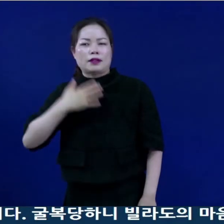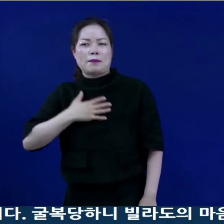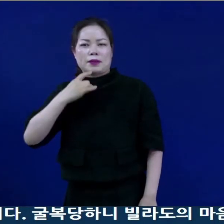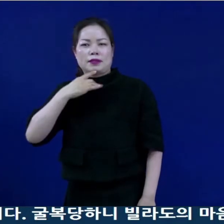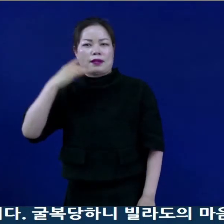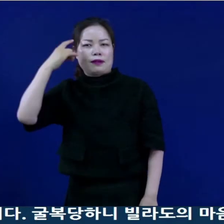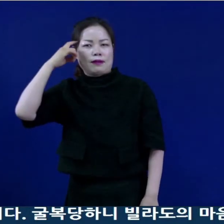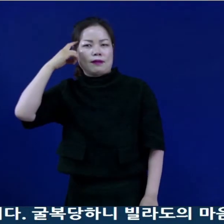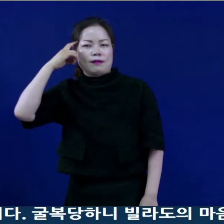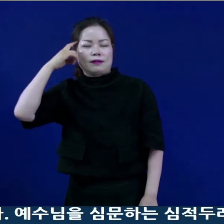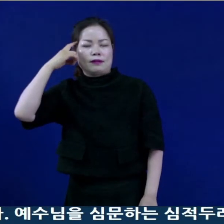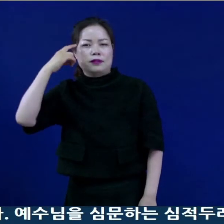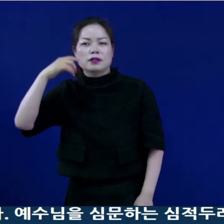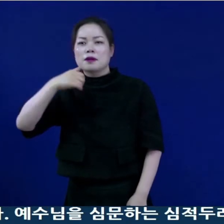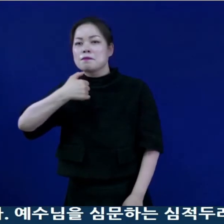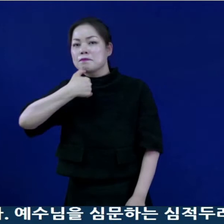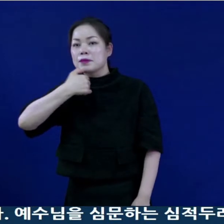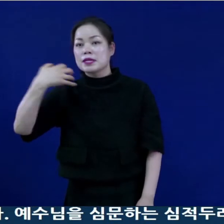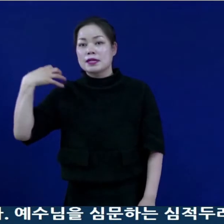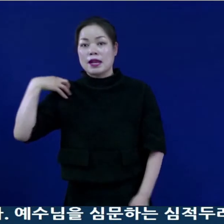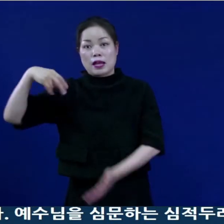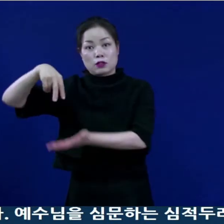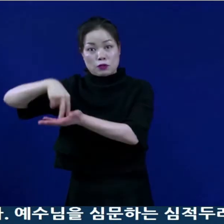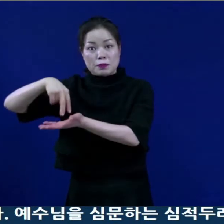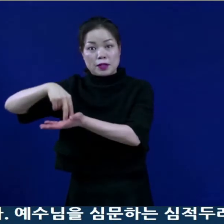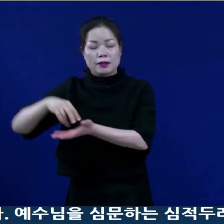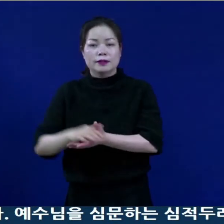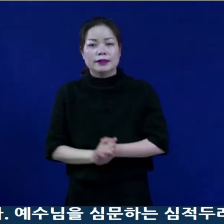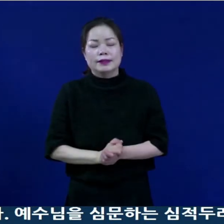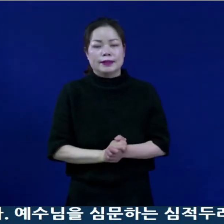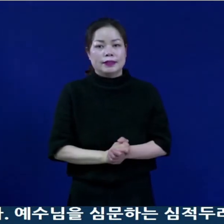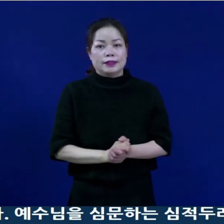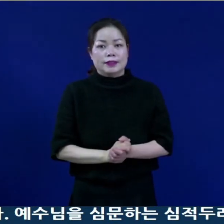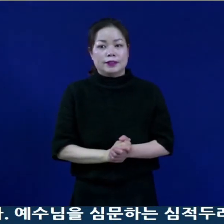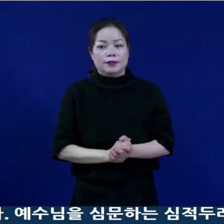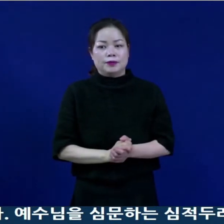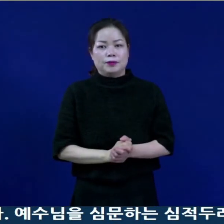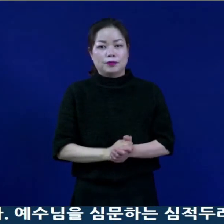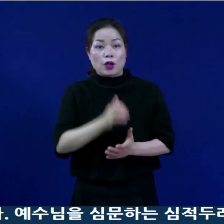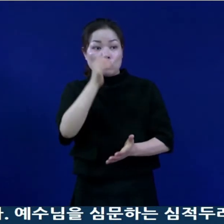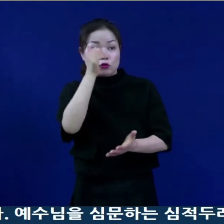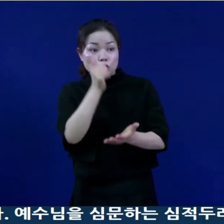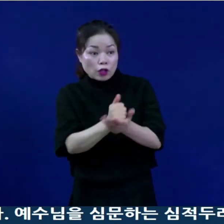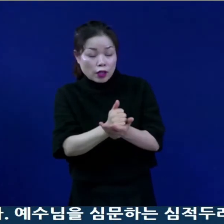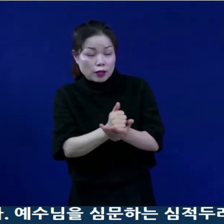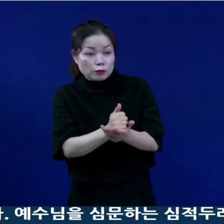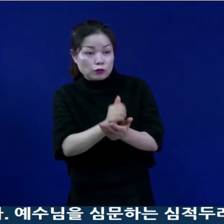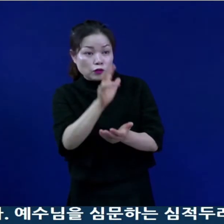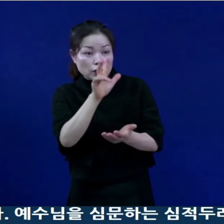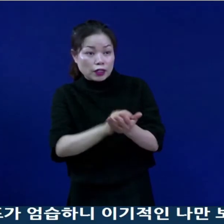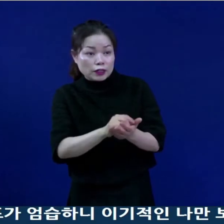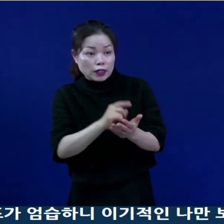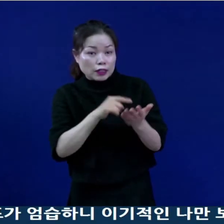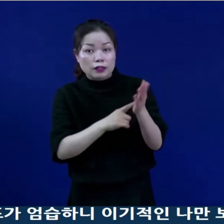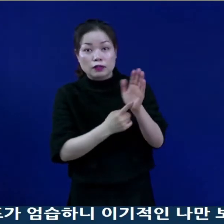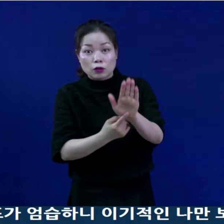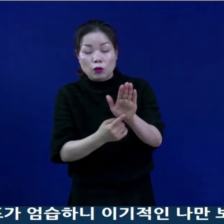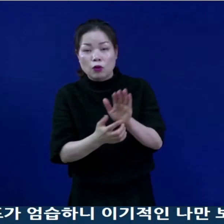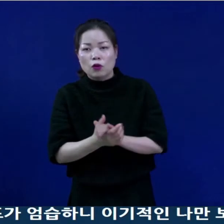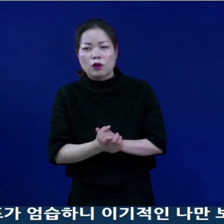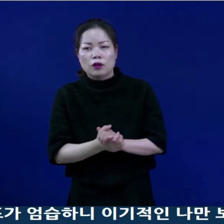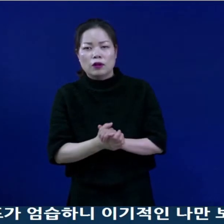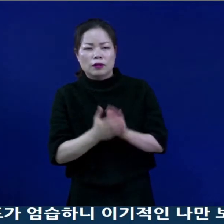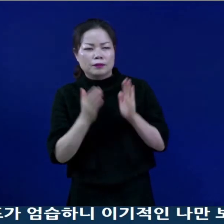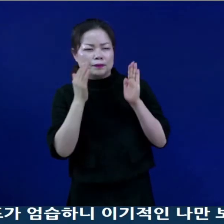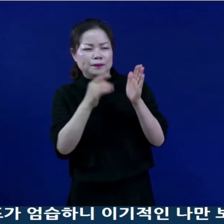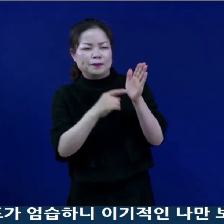것입니다. 자, 죄의 방향이 잡혔습니다. 예, 여러분 죄의 방향이 잡혔어요. 그리고